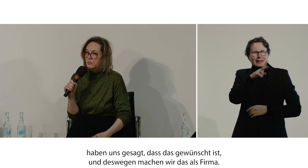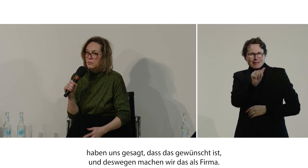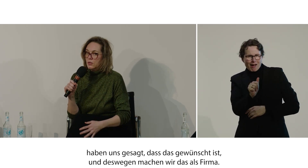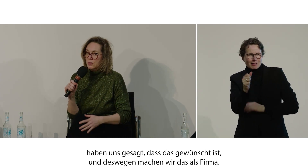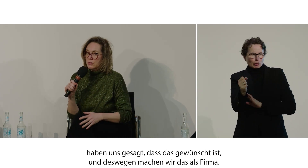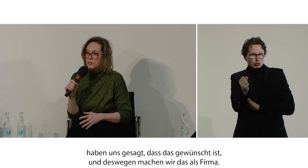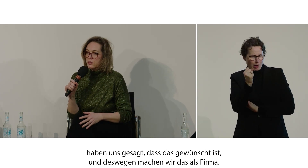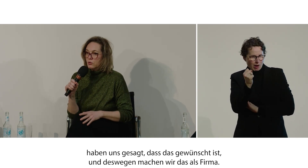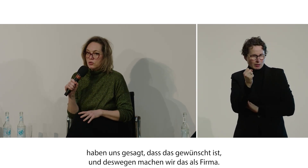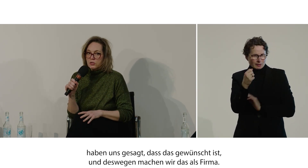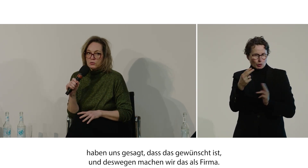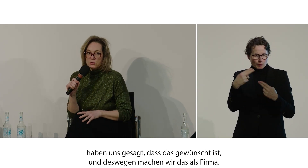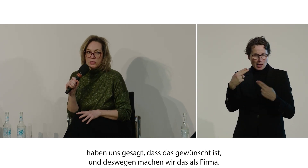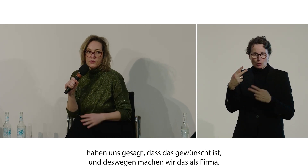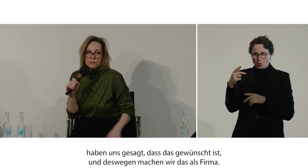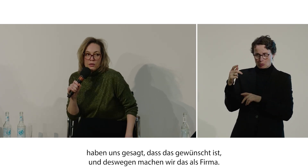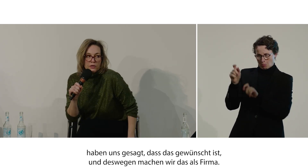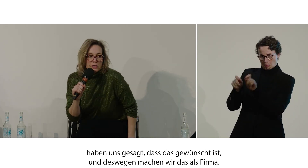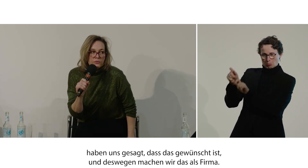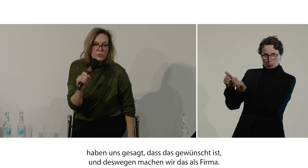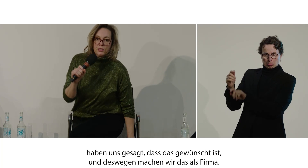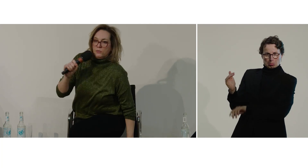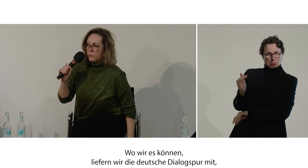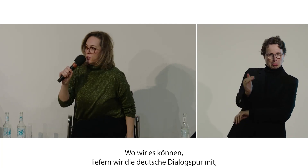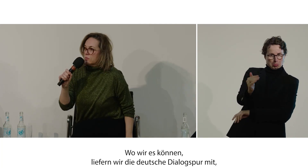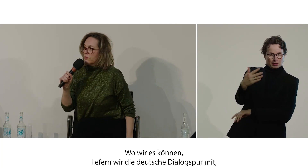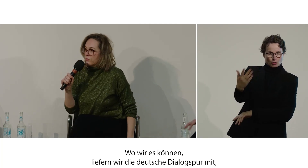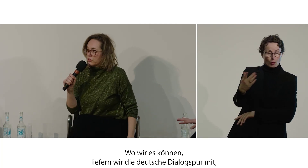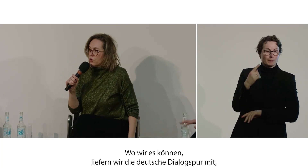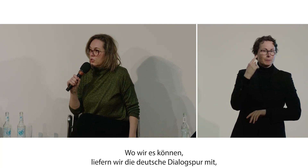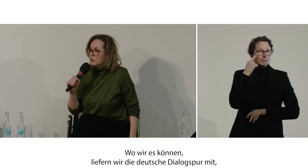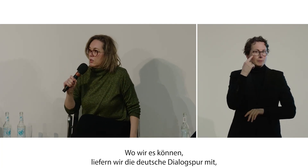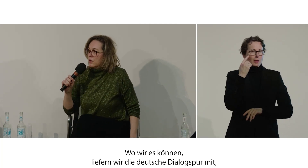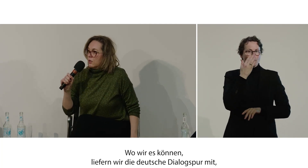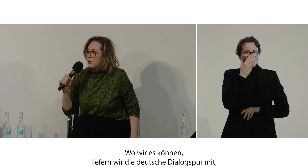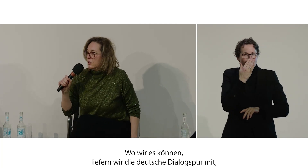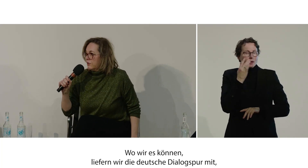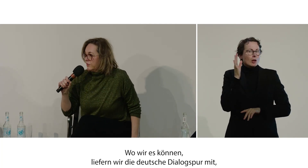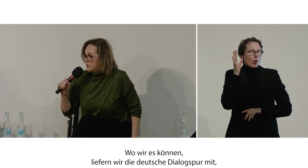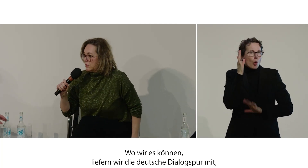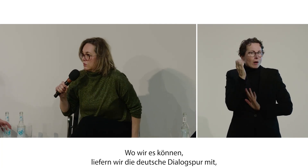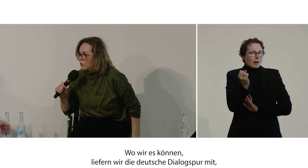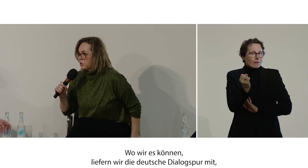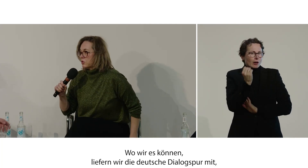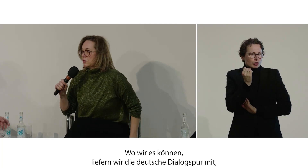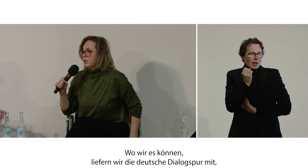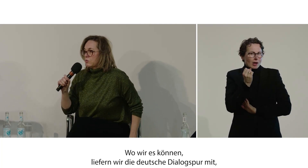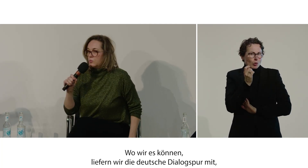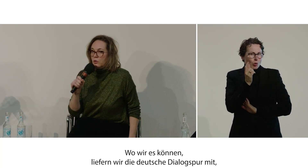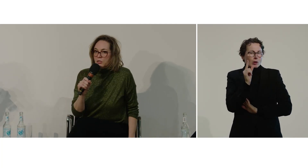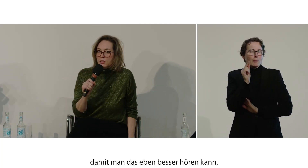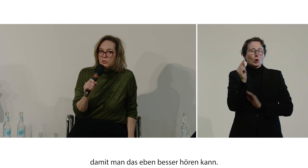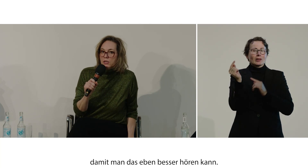dass das gewünscht ist und deswegen machen wir als Firma das, wo wir es können, liefern wir die deutsche